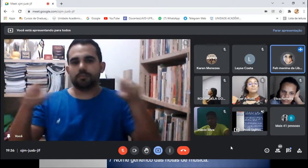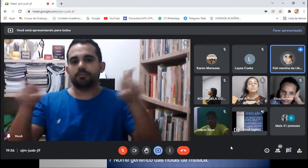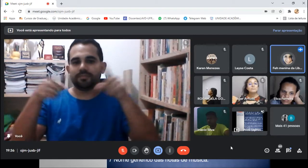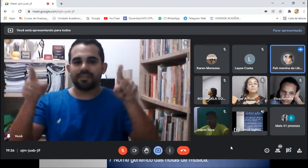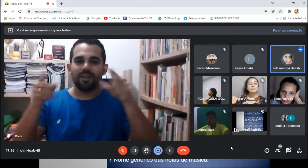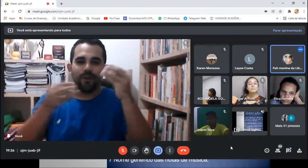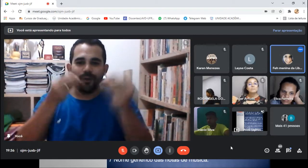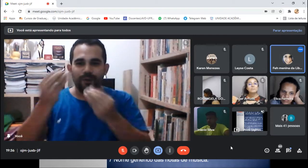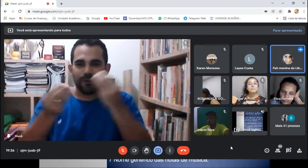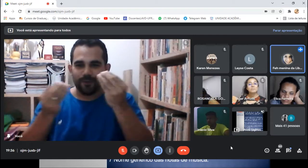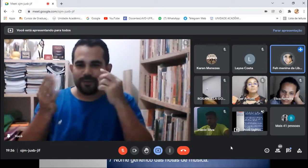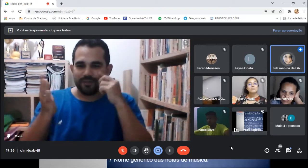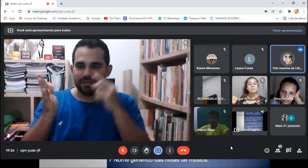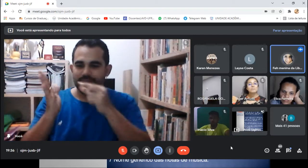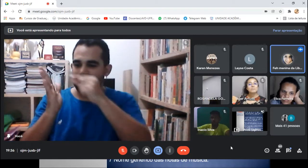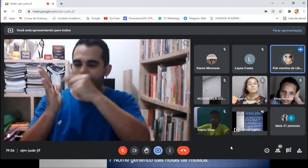musicais. Também são signos.